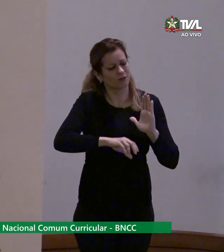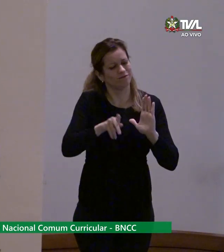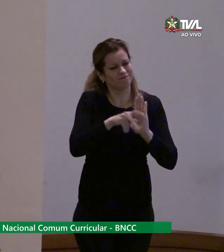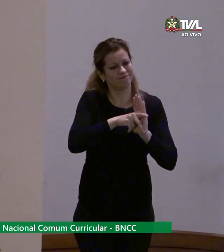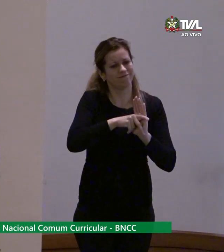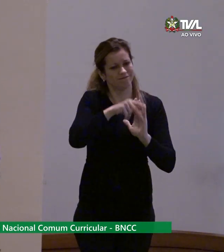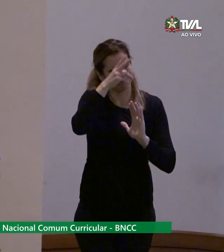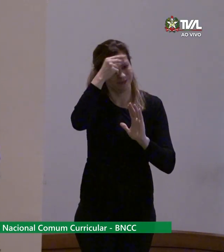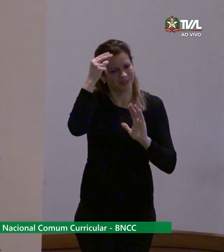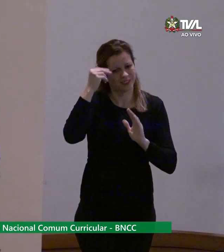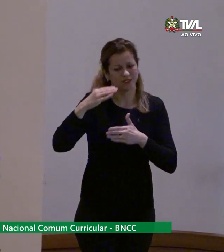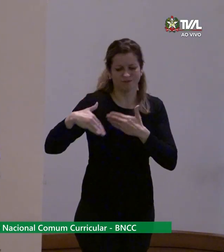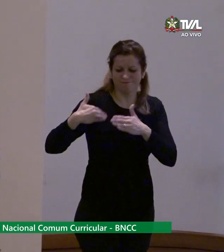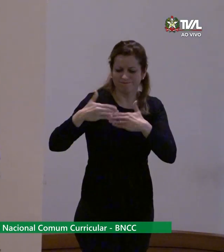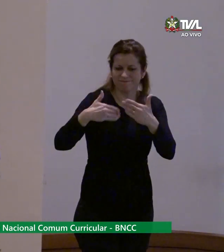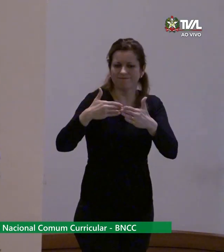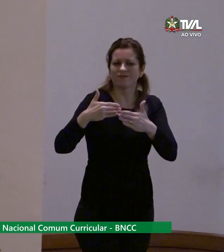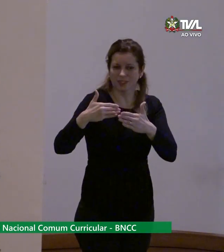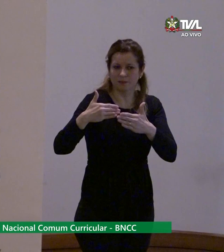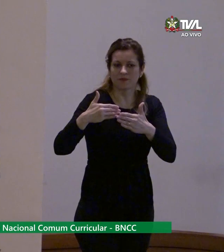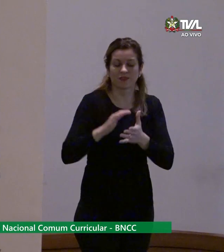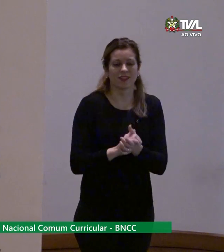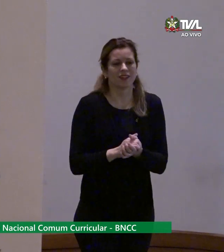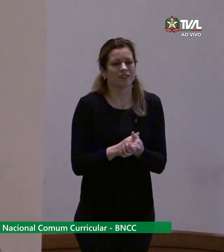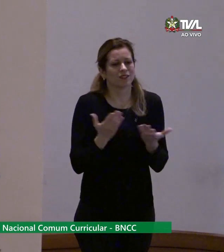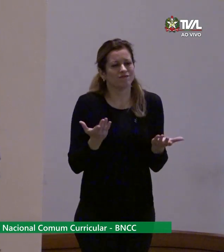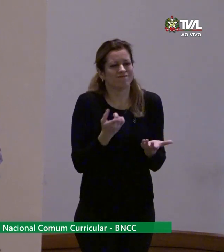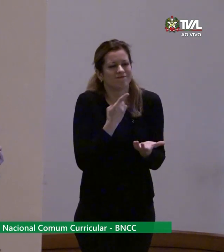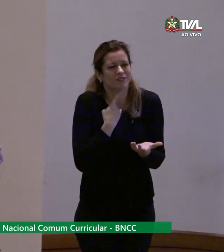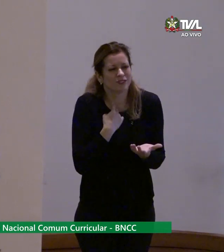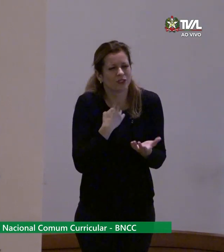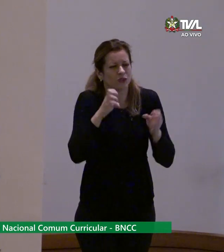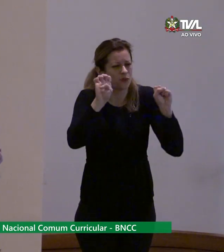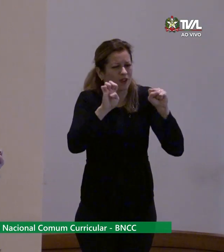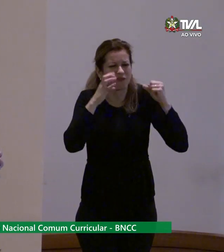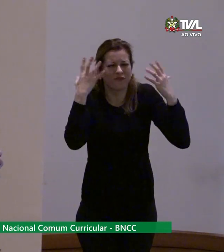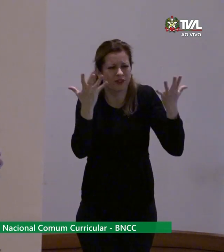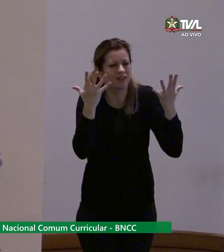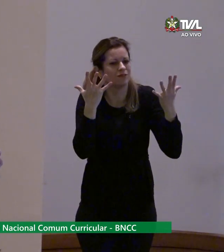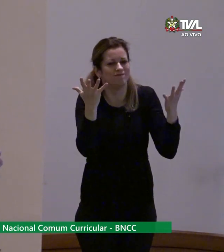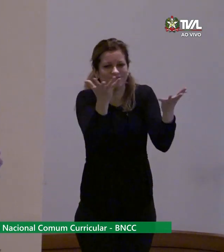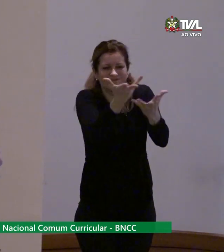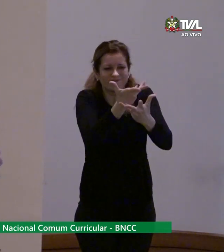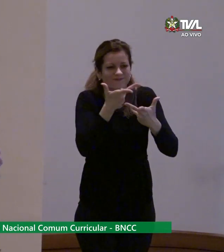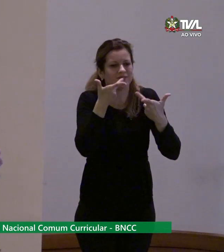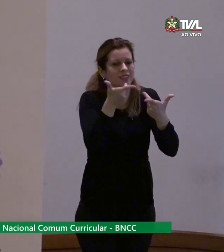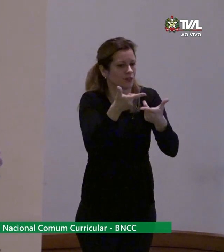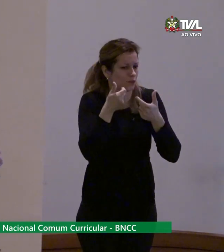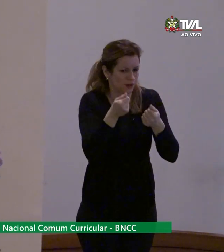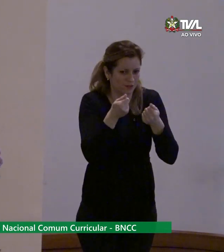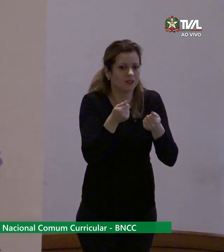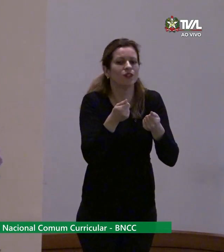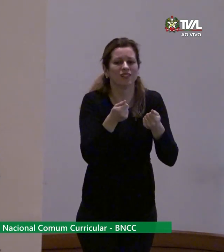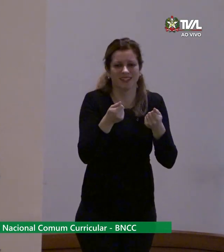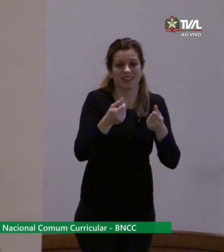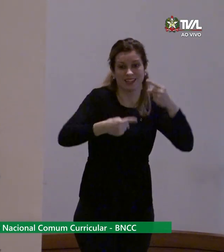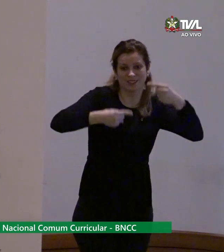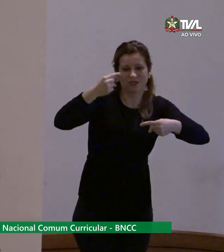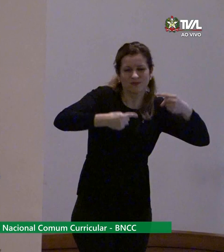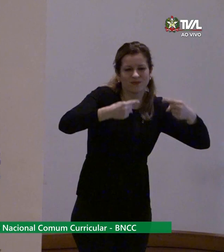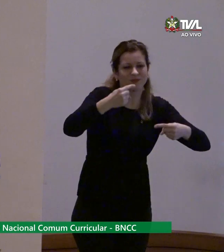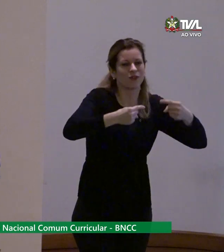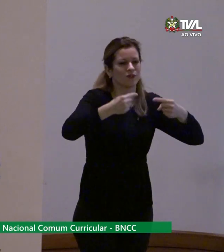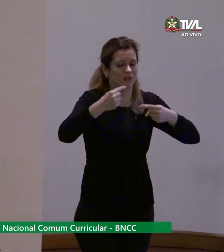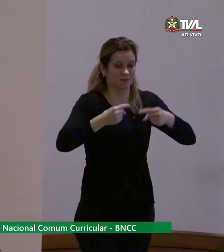que a rede vem construindo ao longo de sua trajetória Eu desejo um excelente e veio evento para todos eu acredito que as discussões vão ser muito